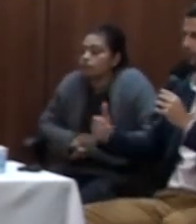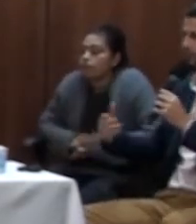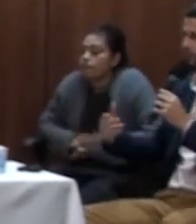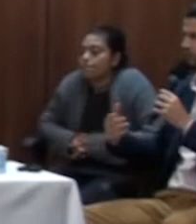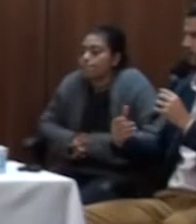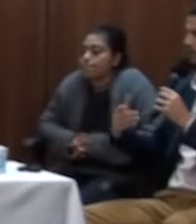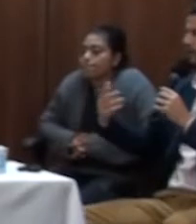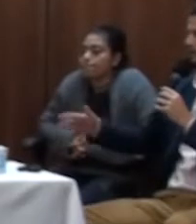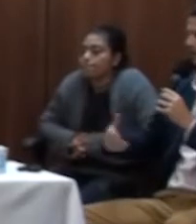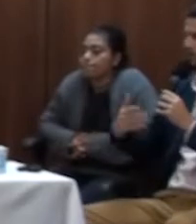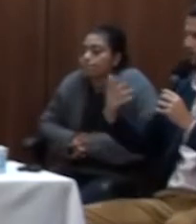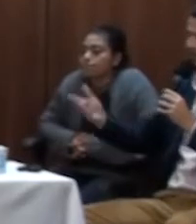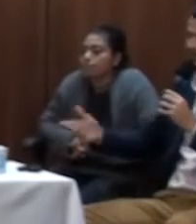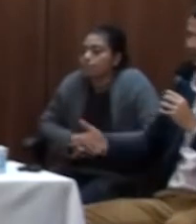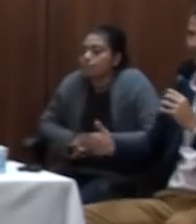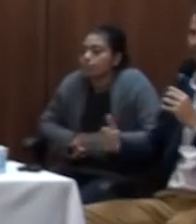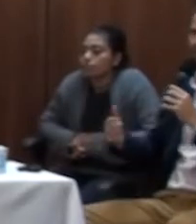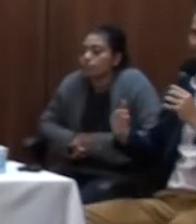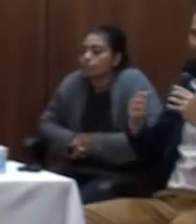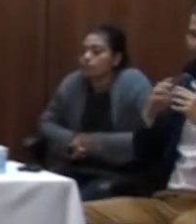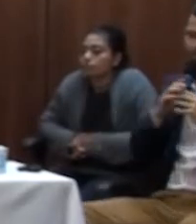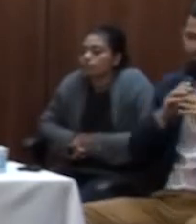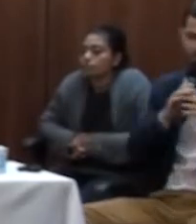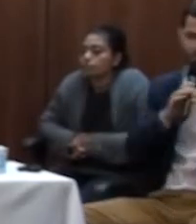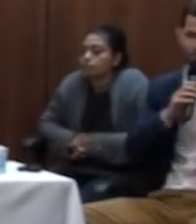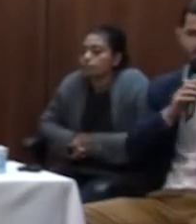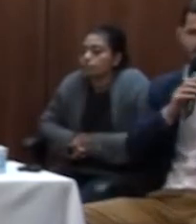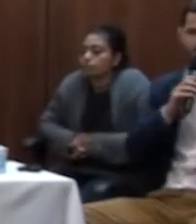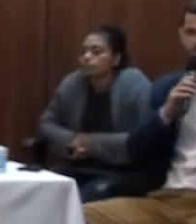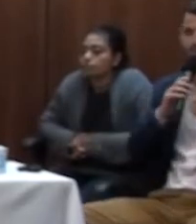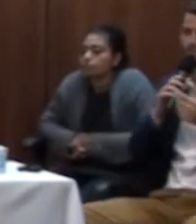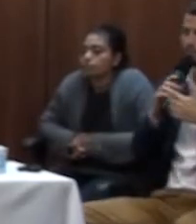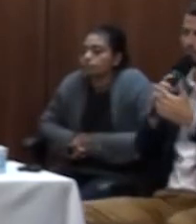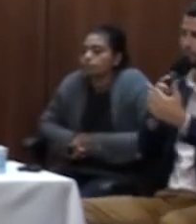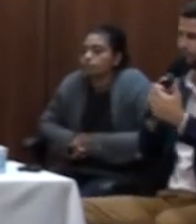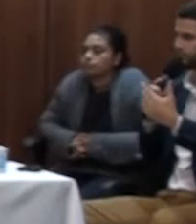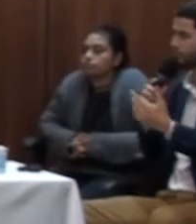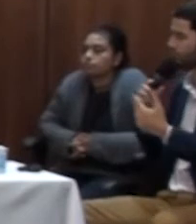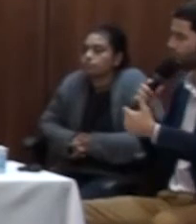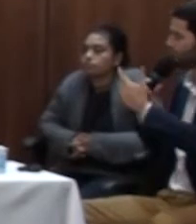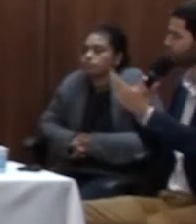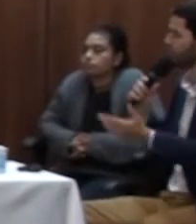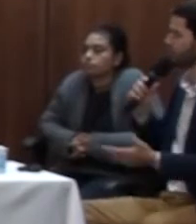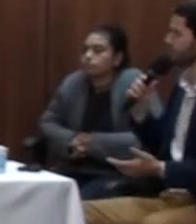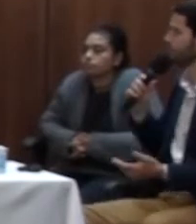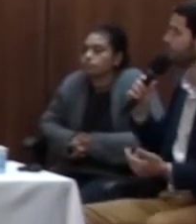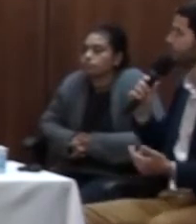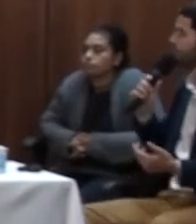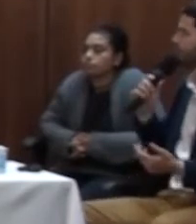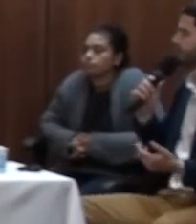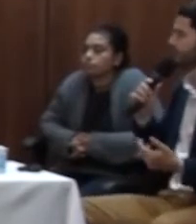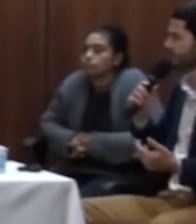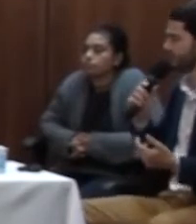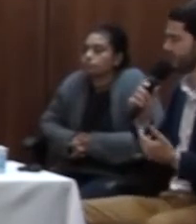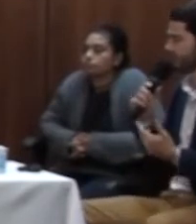de documentos, né, com atas de reuniões, enfim, uma série de coisas. Produzimos um conteúdo lá que a gente